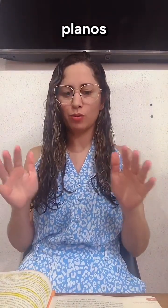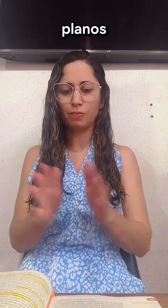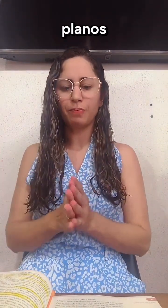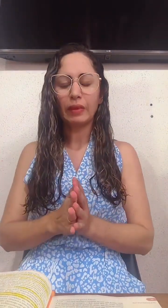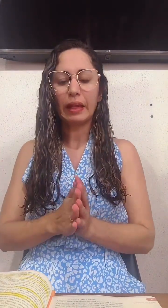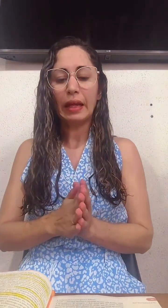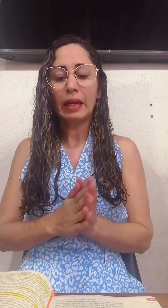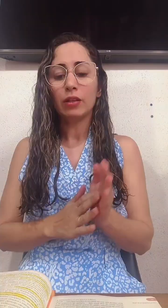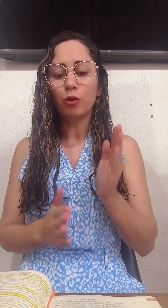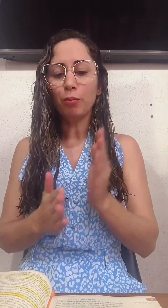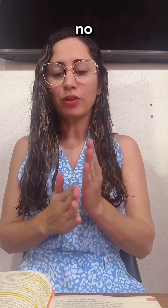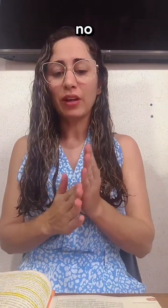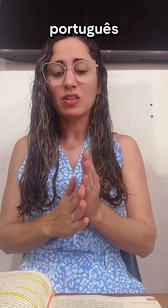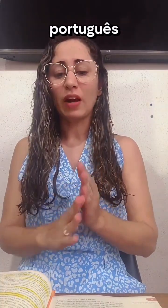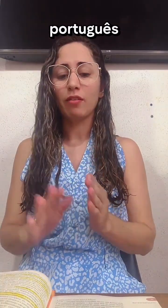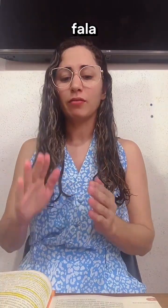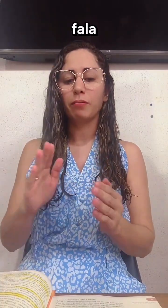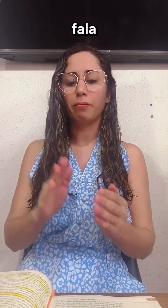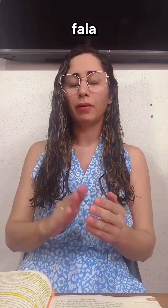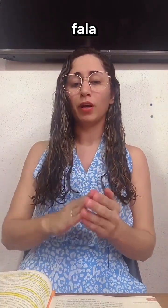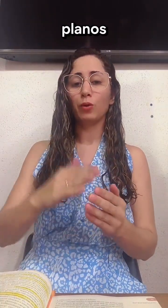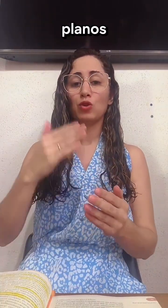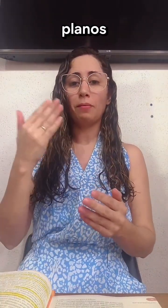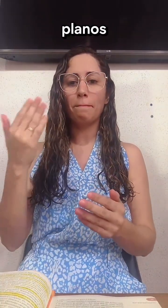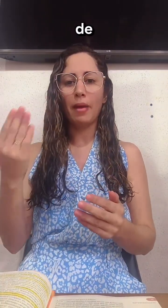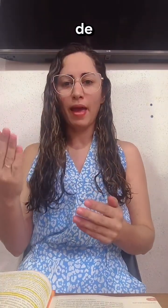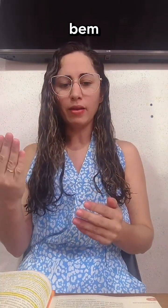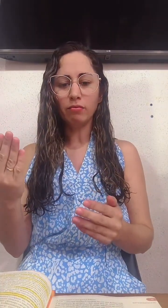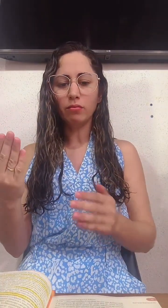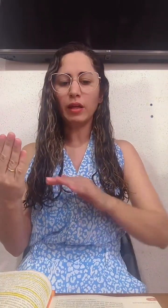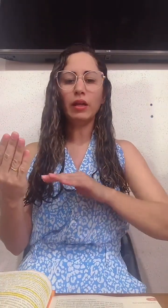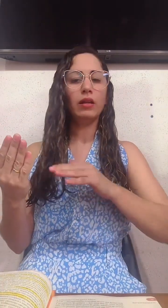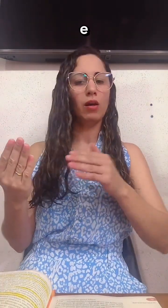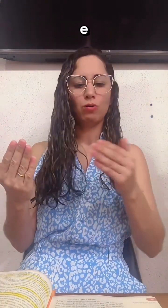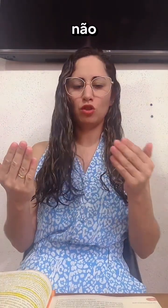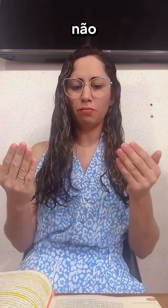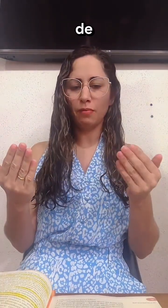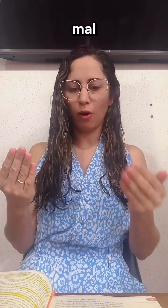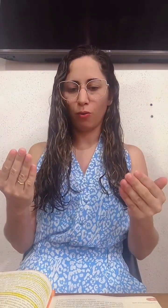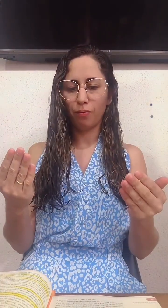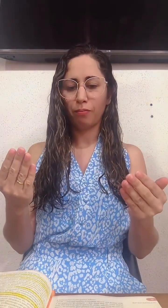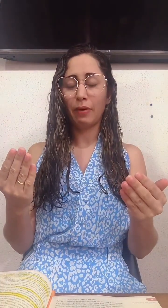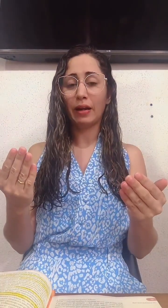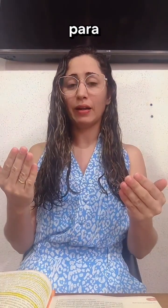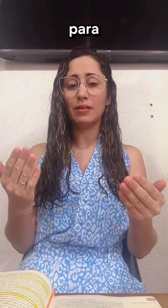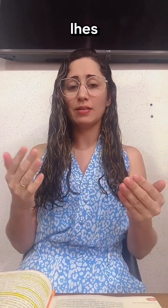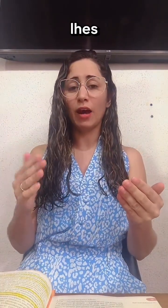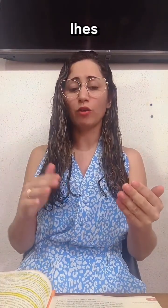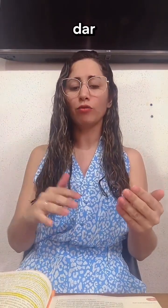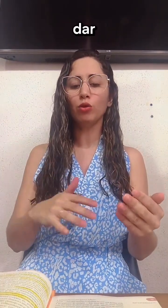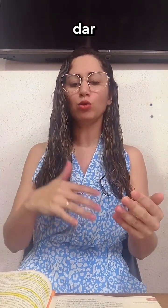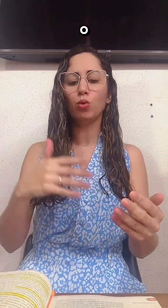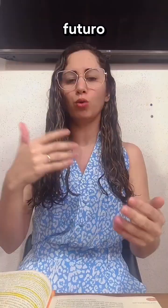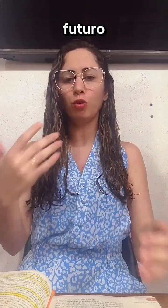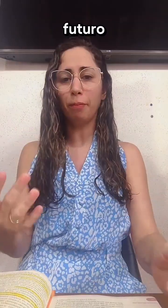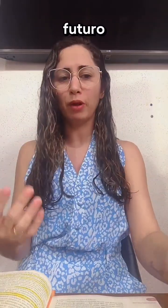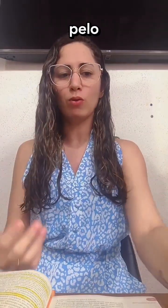planos. No português, fala planos de bem e não de mal, para lhes dar o futuro pelo